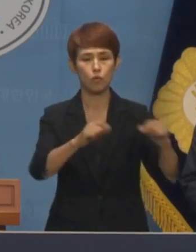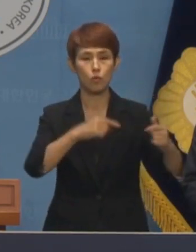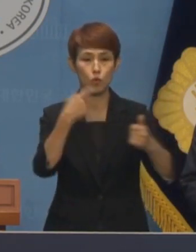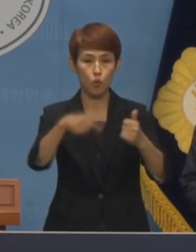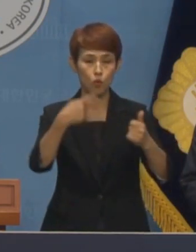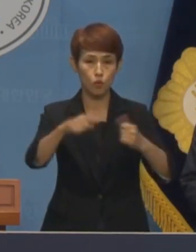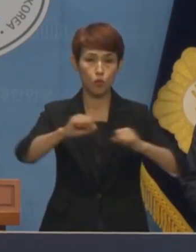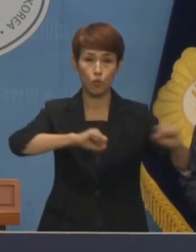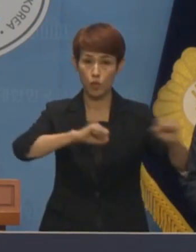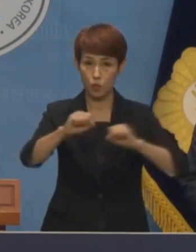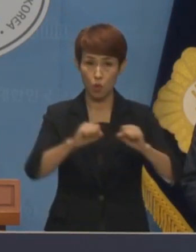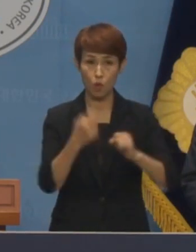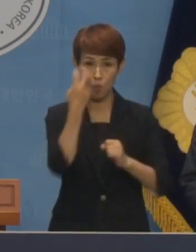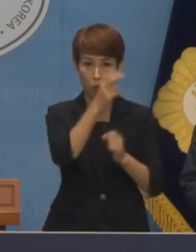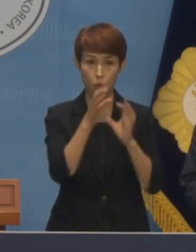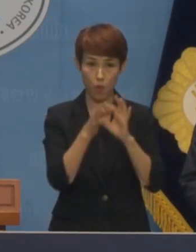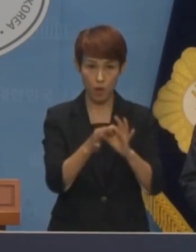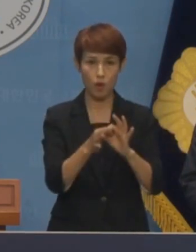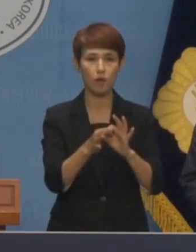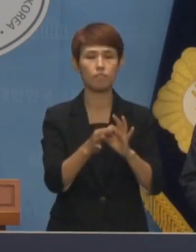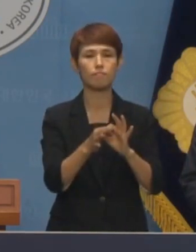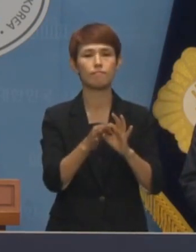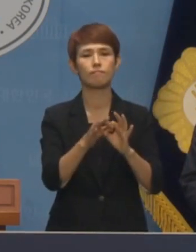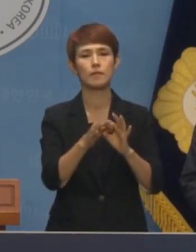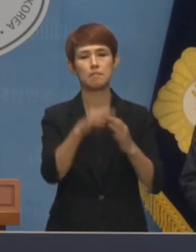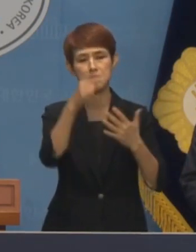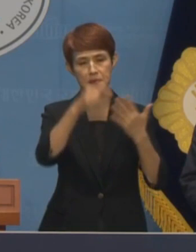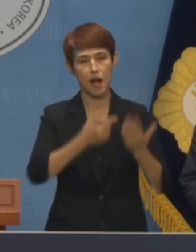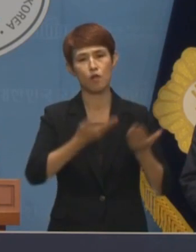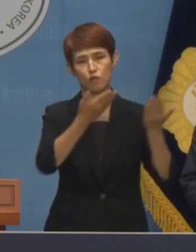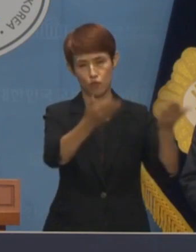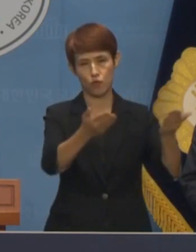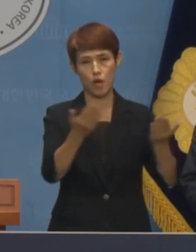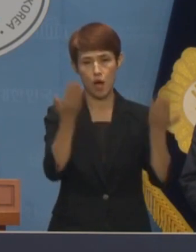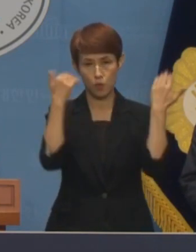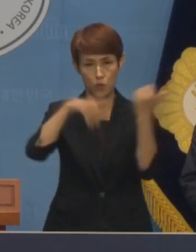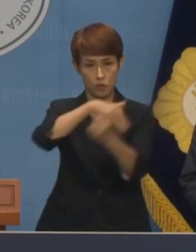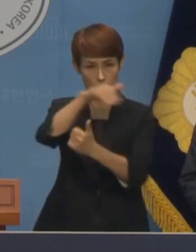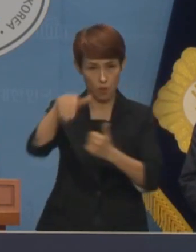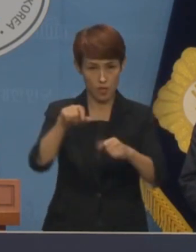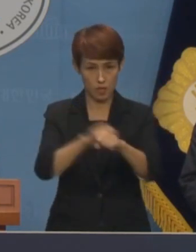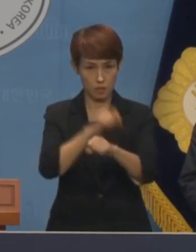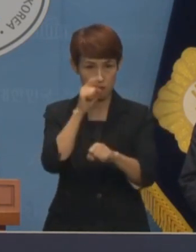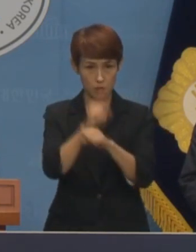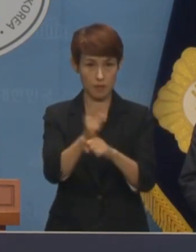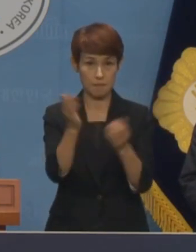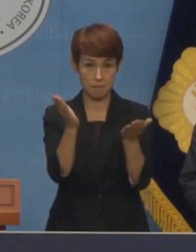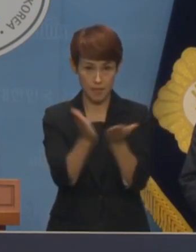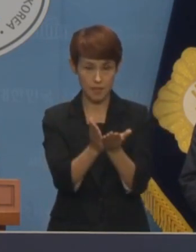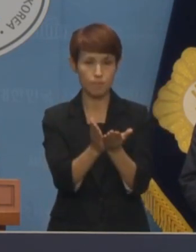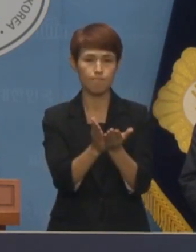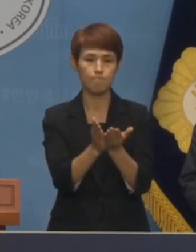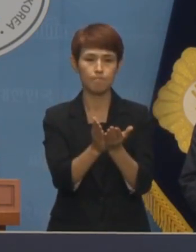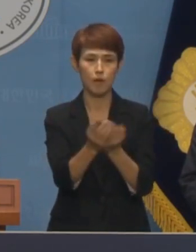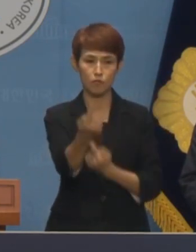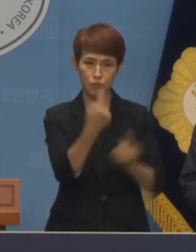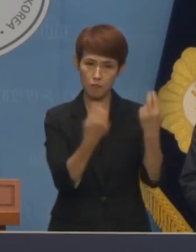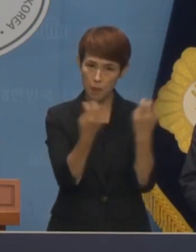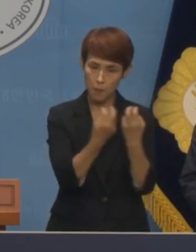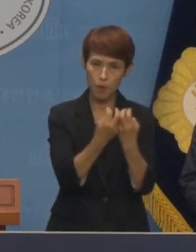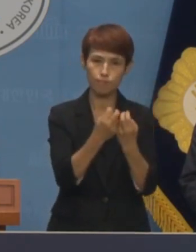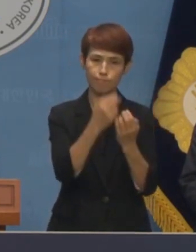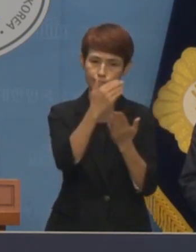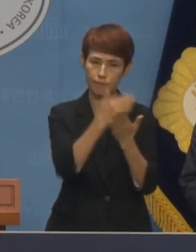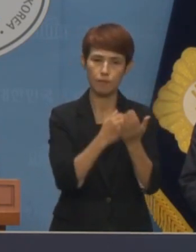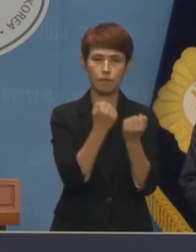및 민원 절차를 안내하도록 하고 학교 현장의 실정과 특성에 맞춘 민원 처리의 방법 및 절차를 마련하도록